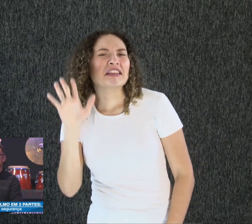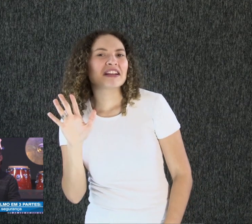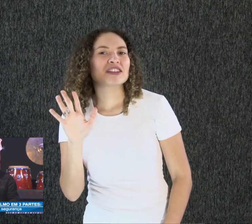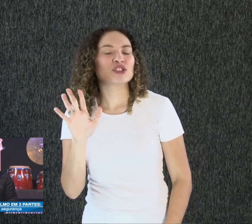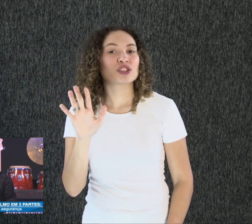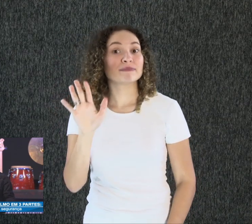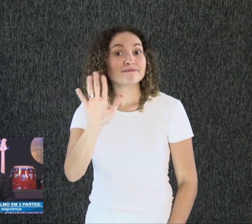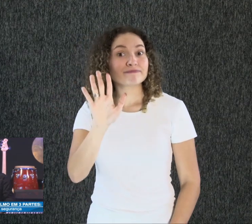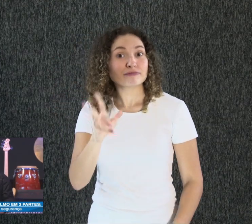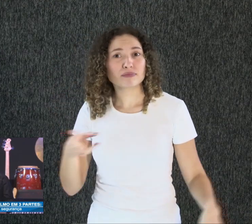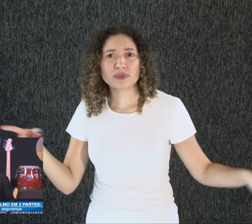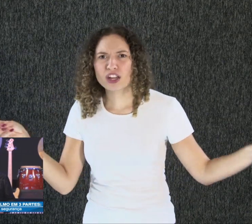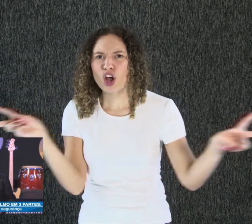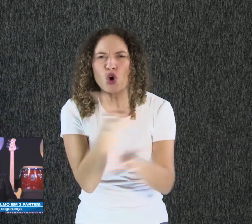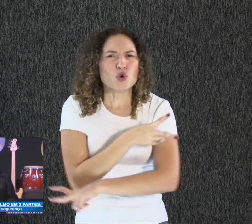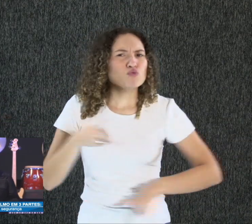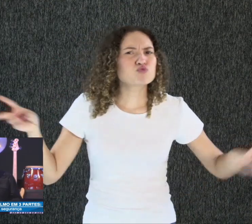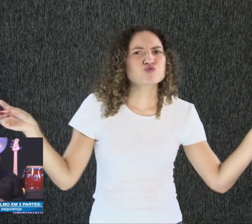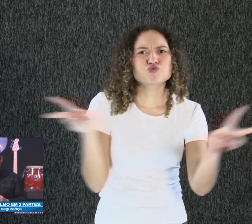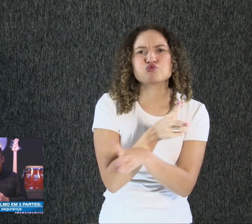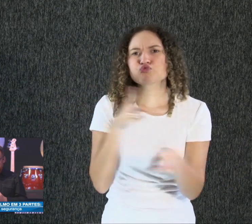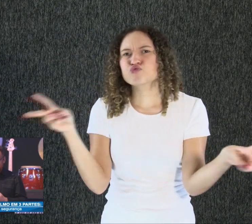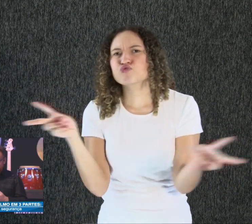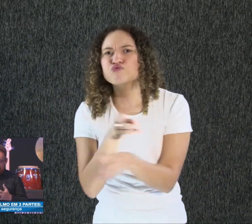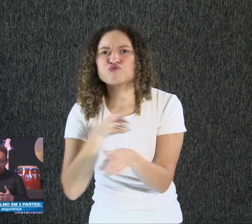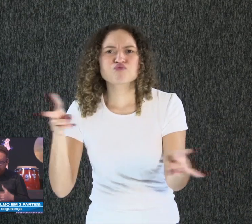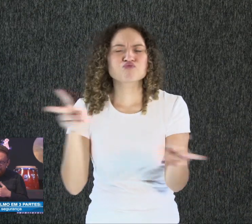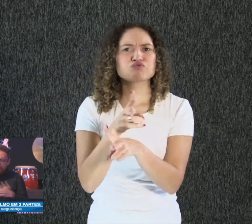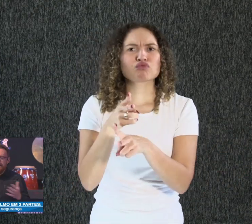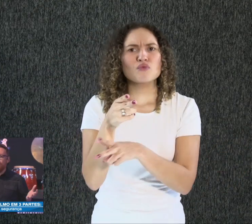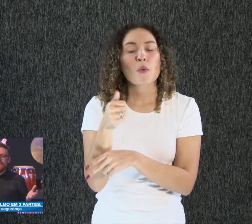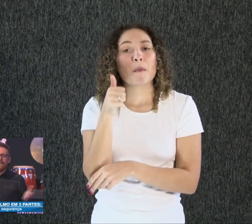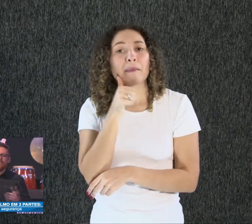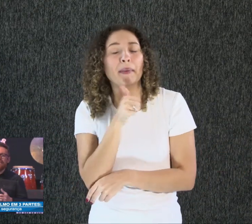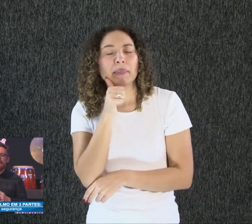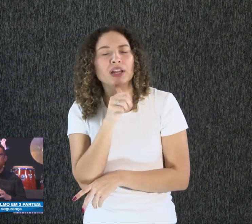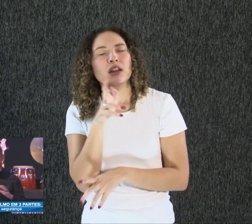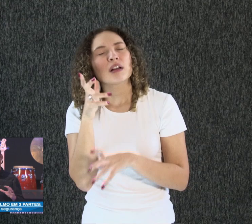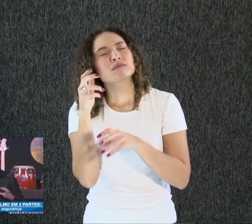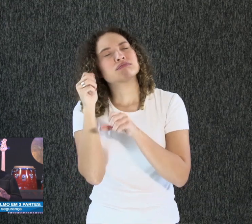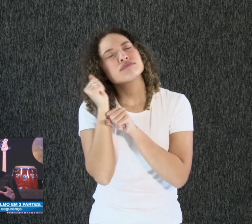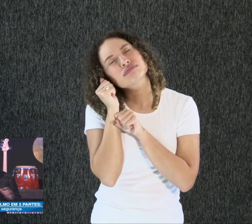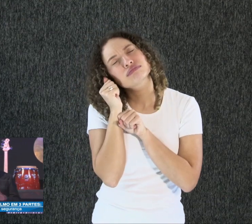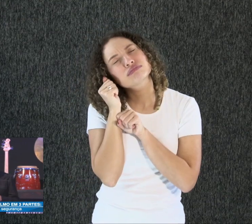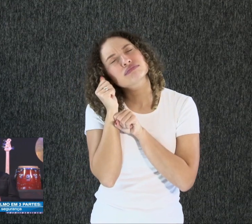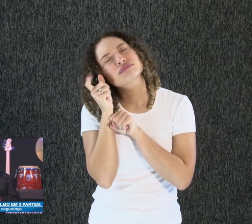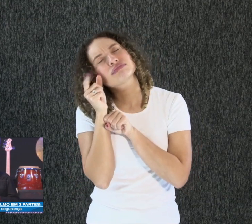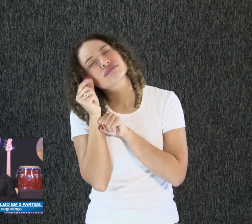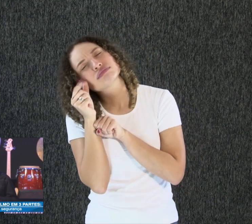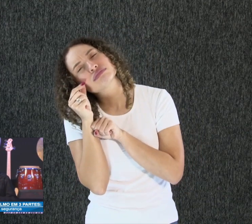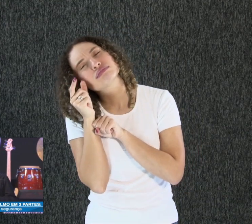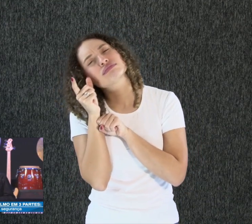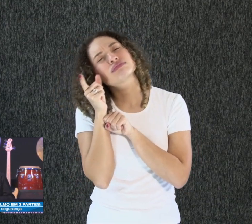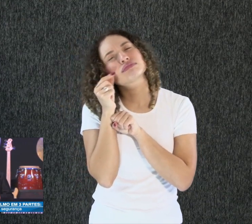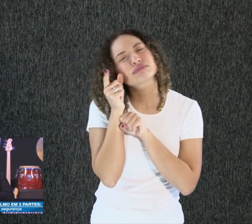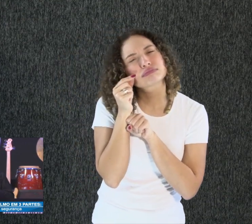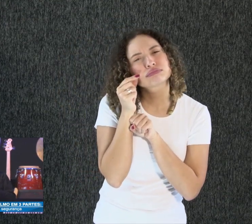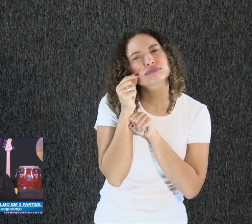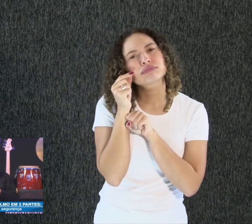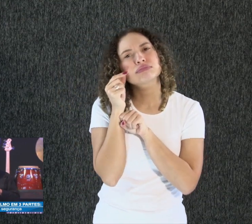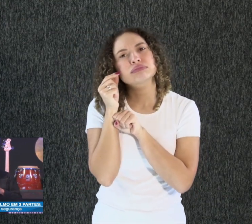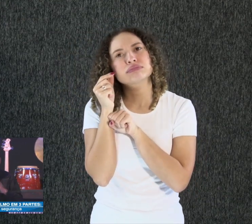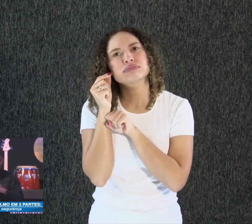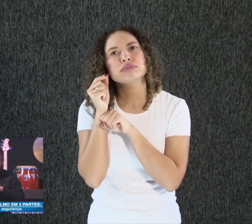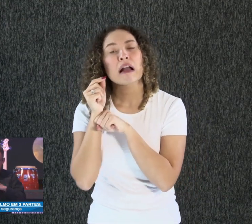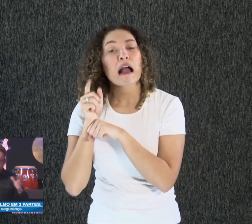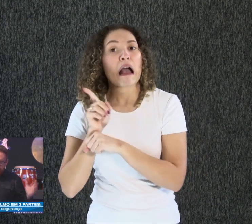uma grande tempestade, uma menina, ela dormia tranquila num camarote do navio. E os